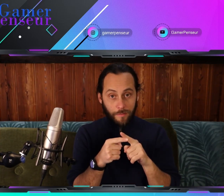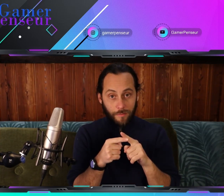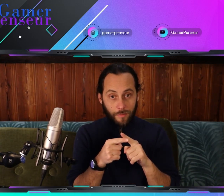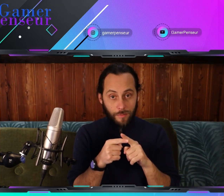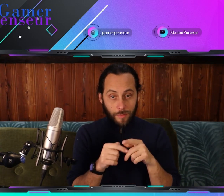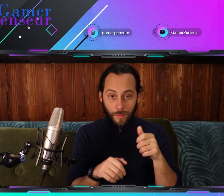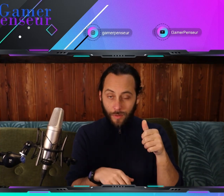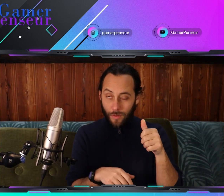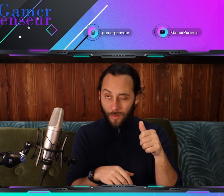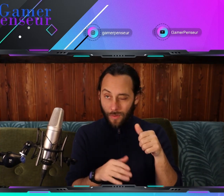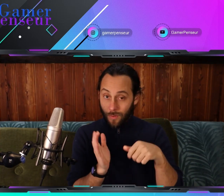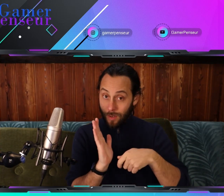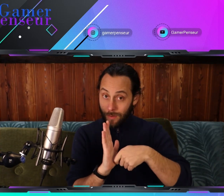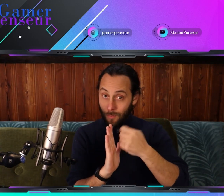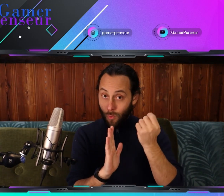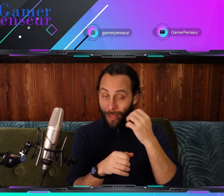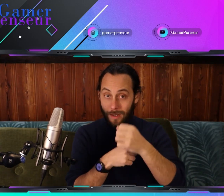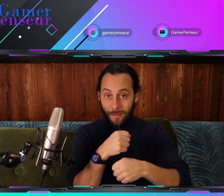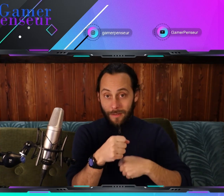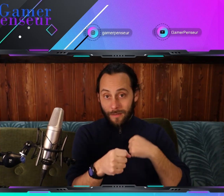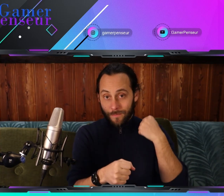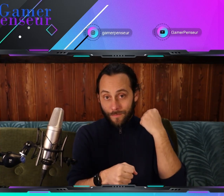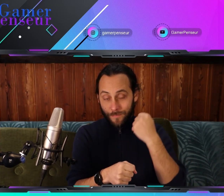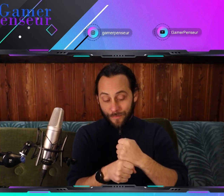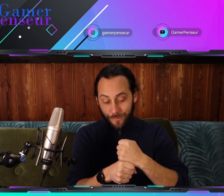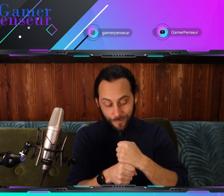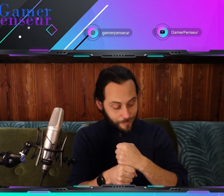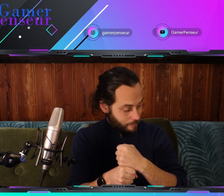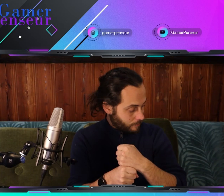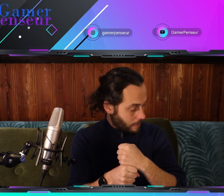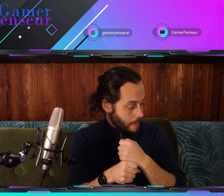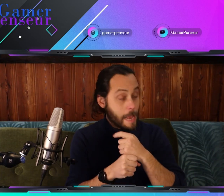on avait vu les mois de l'année.